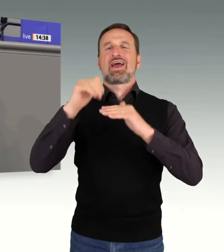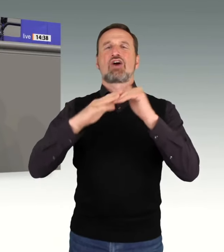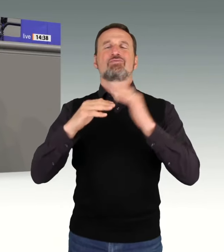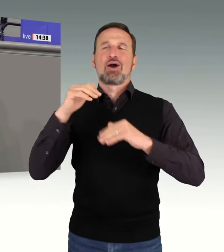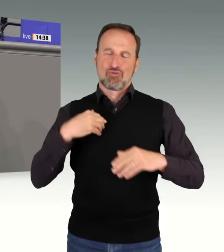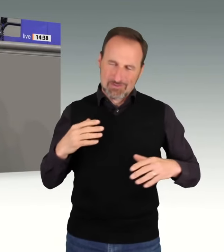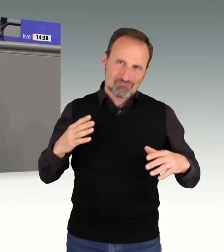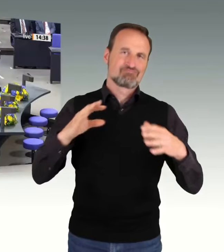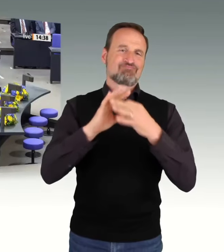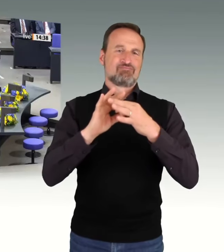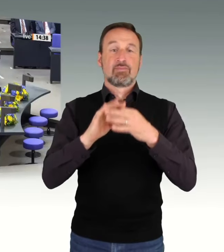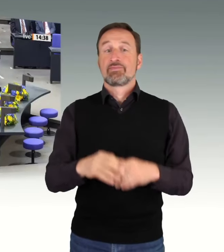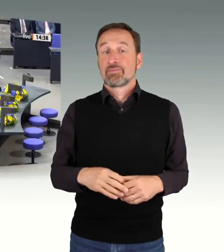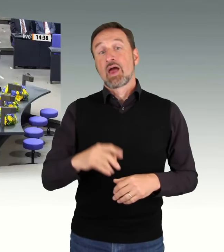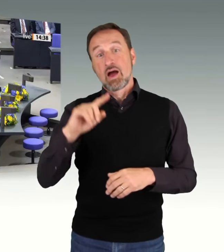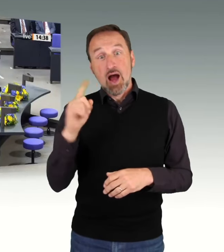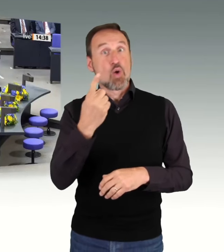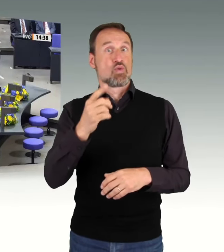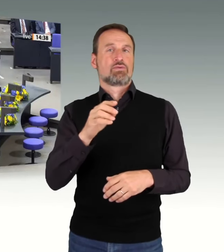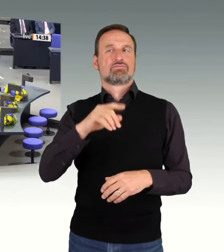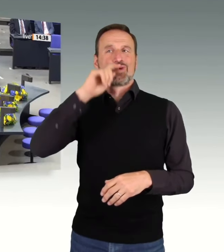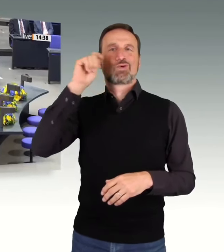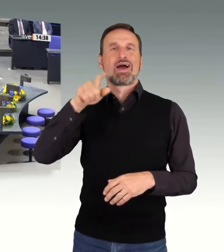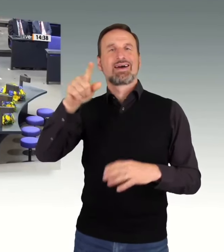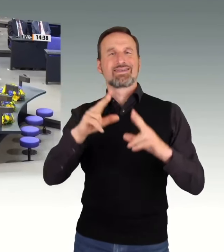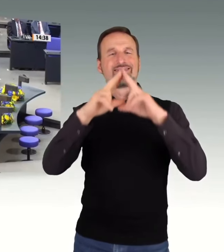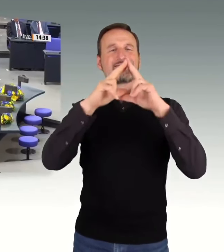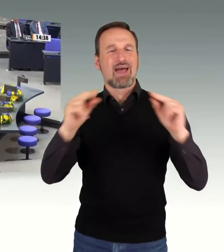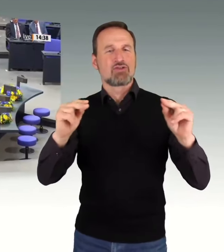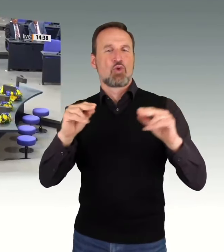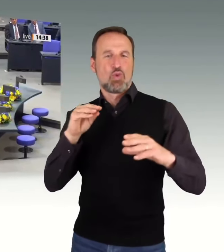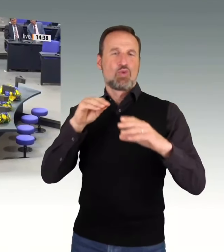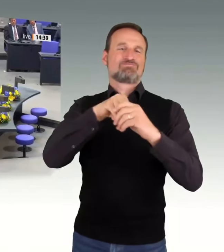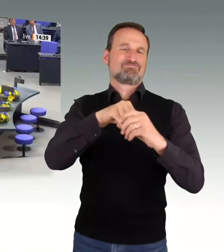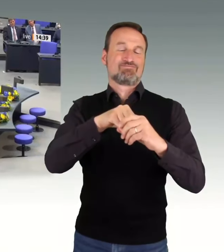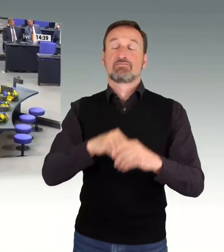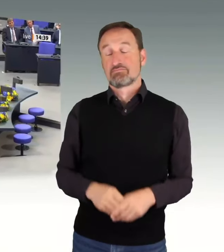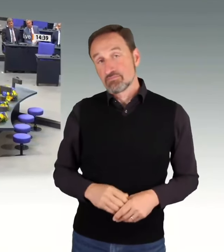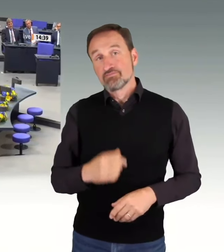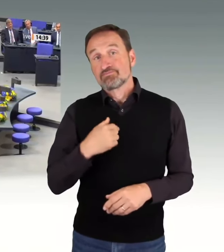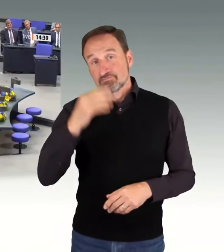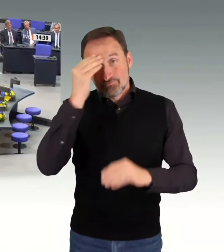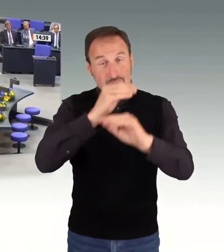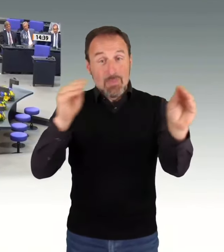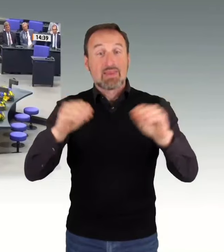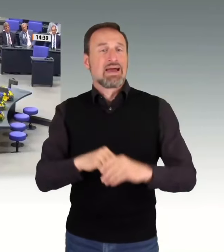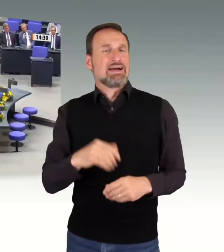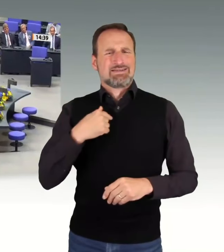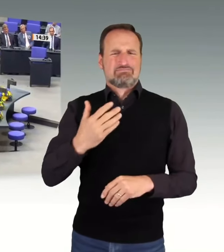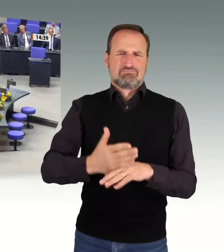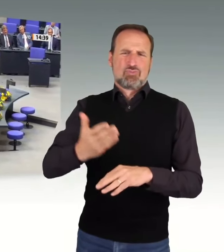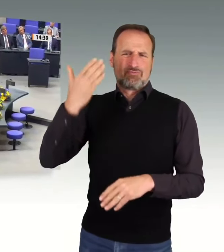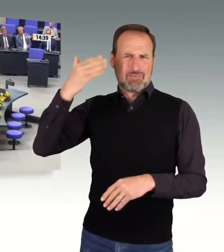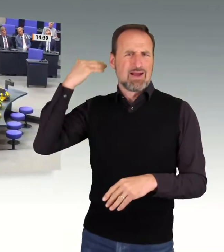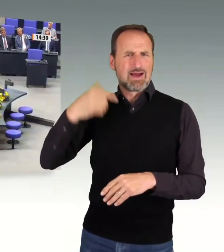in die Ukraine gereist. Und ich habe gemeinsam mit meinem ukrainischen Amtskollegen Ruslan Stefantschuk der Opfer von Babyn